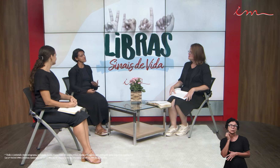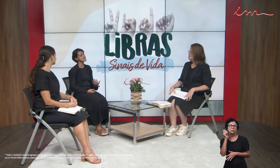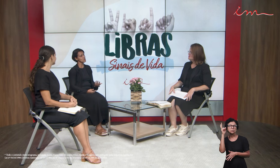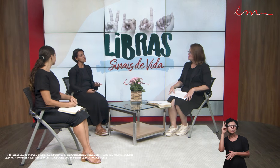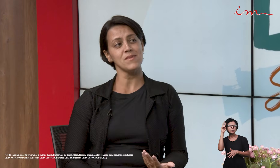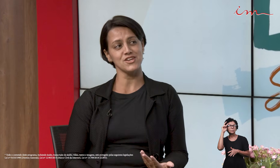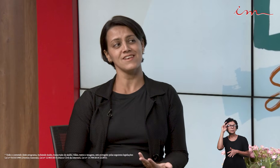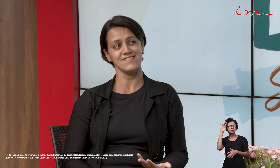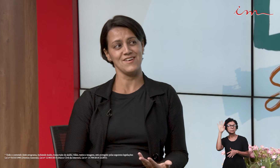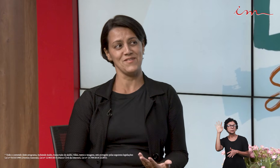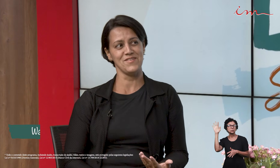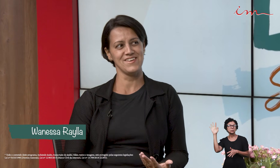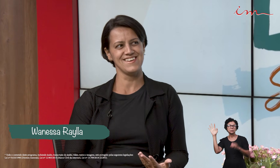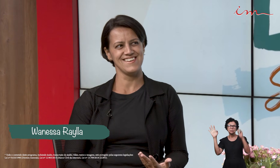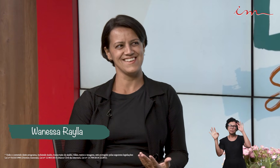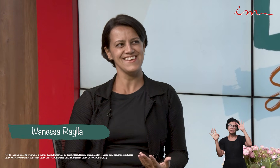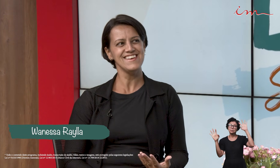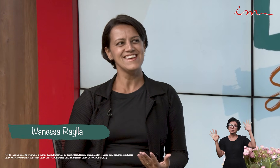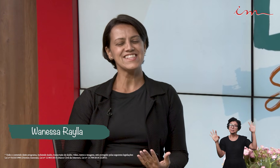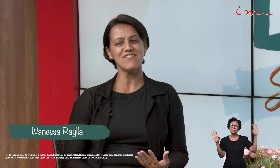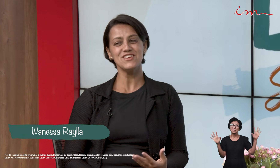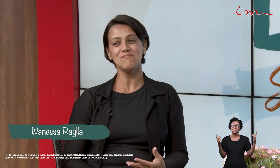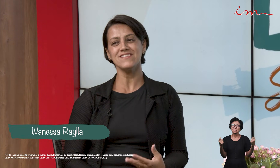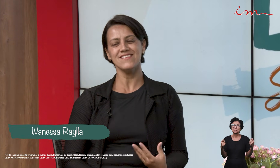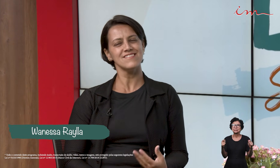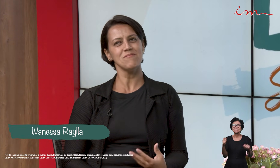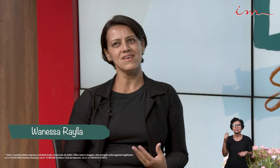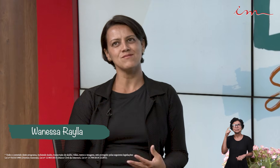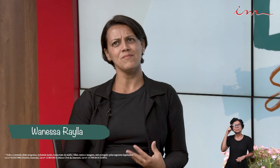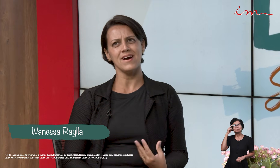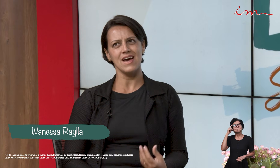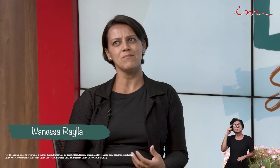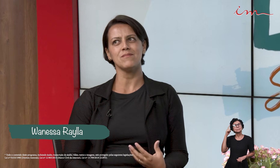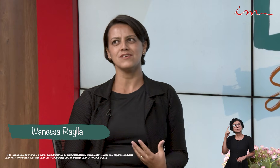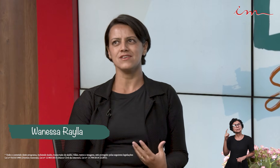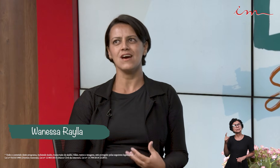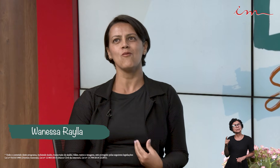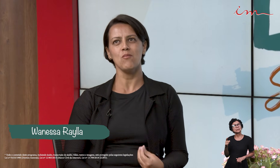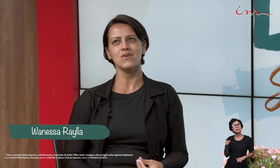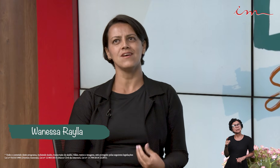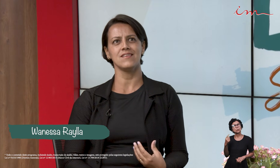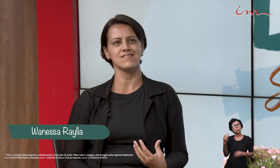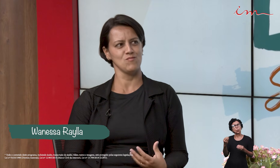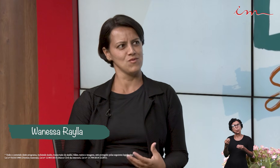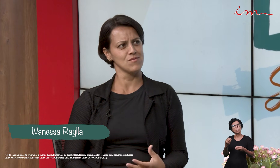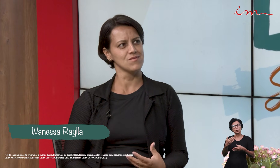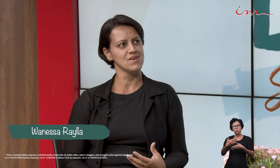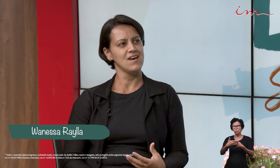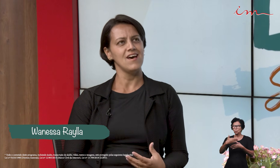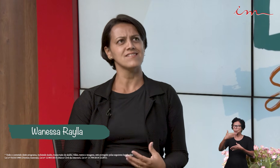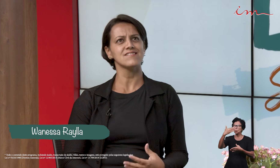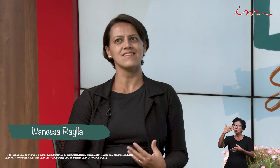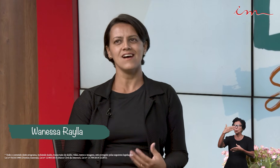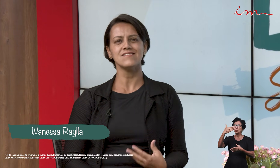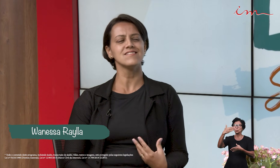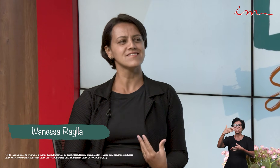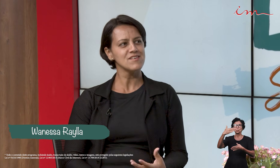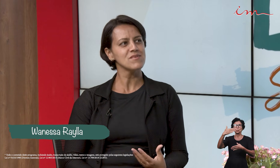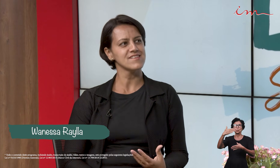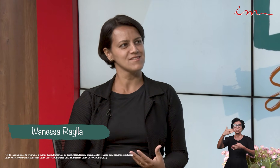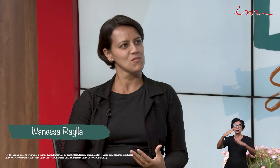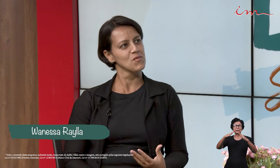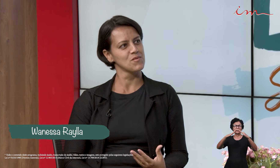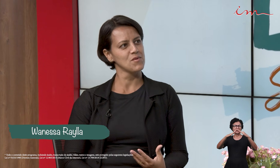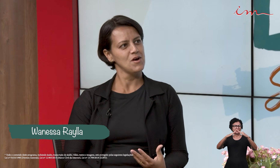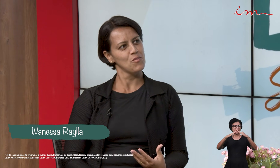histórias precisa ter uma imaginação, Precisa. né? Então a gente precisa mesmo parar para imaginar como que era esse muro, essas casas em